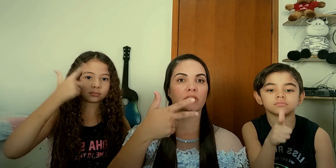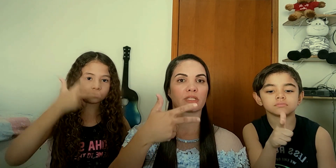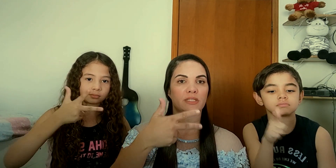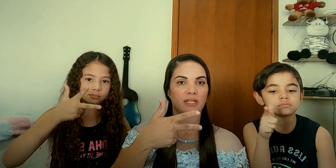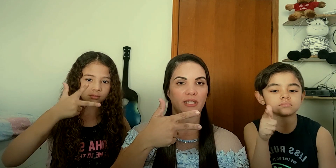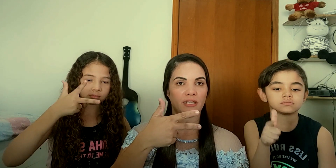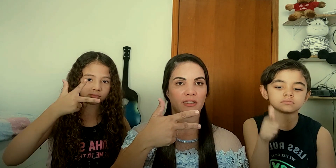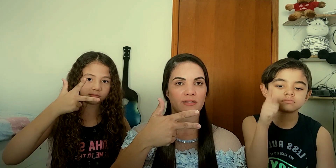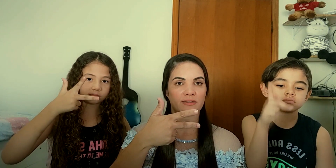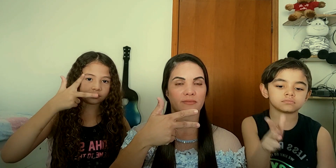Três.